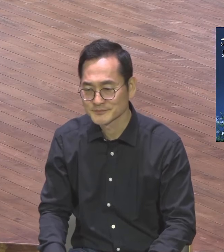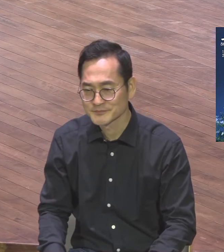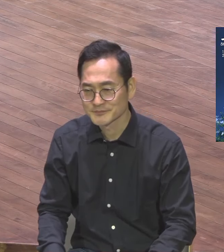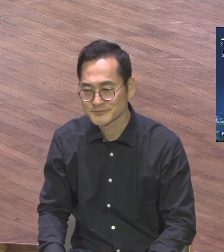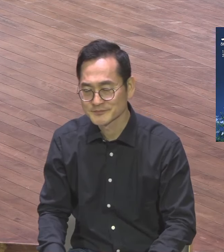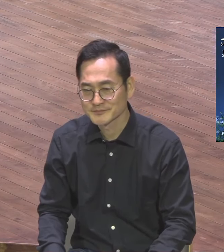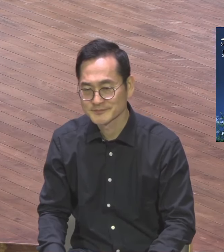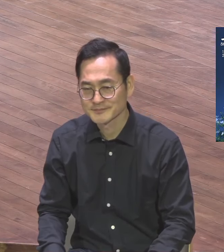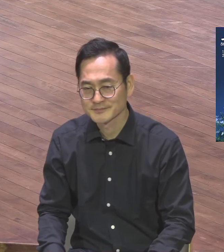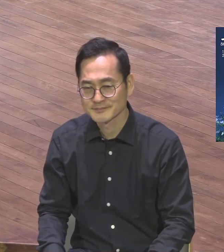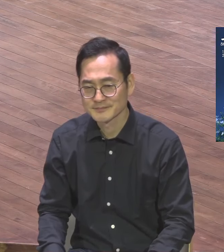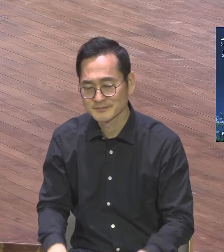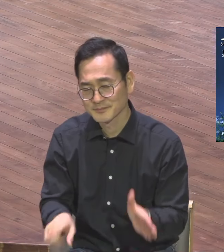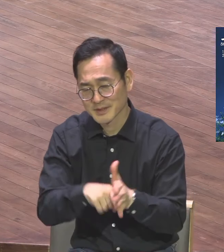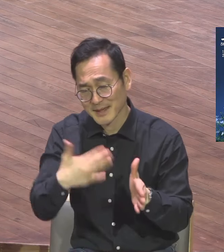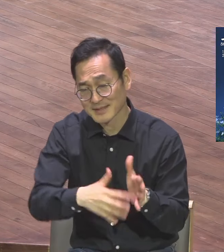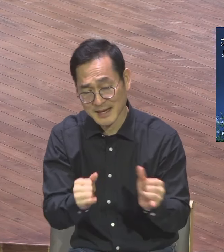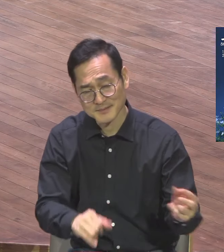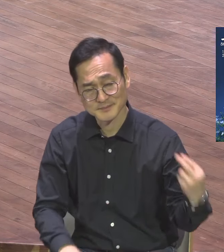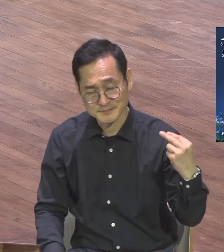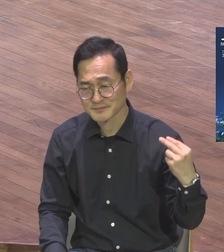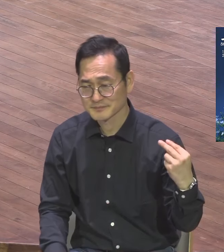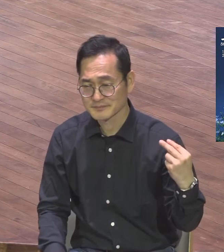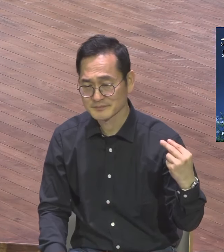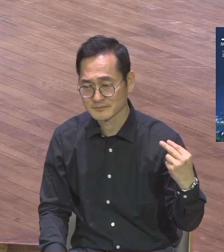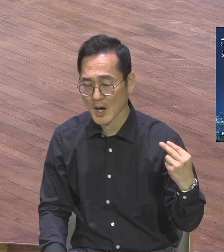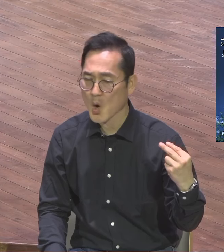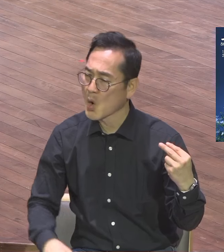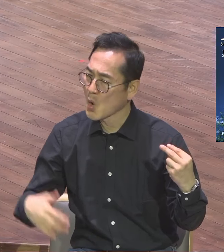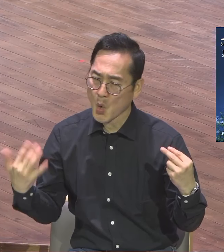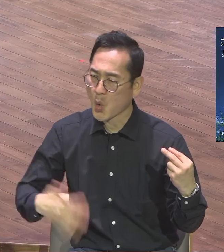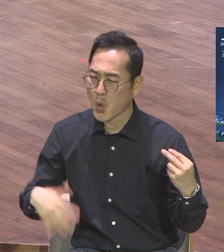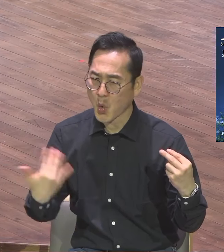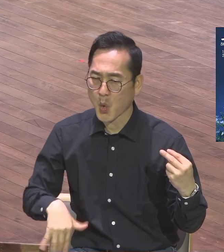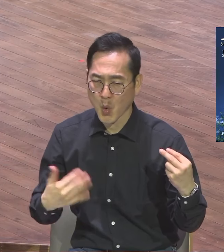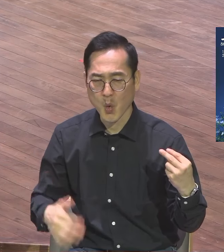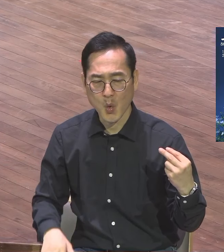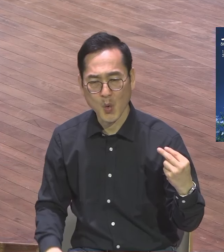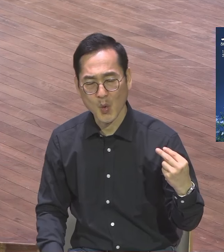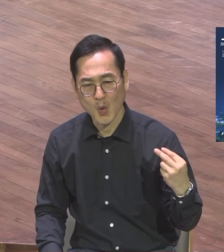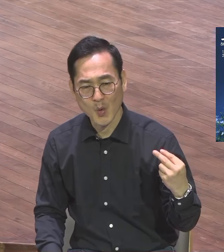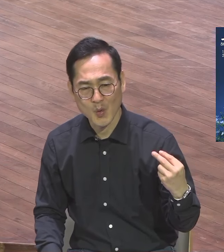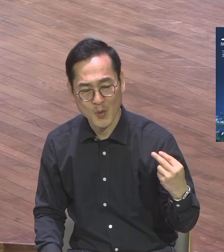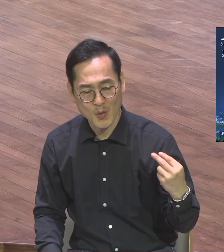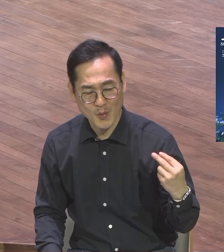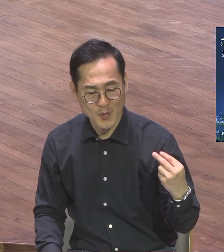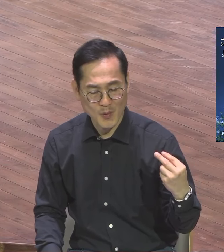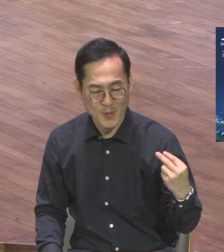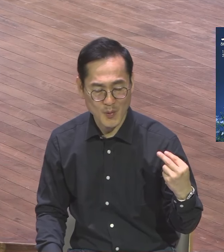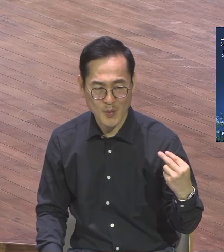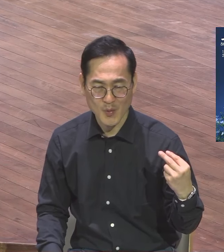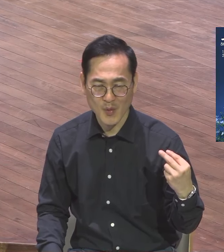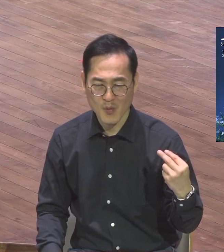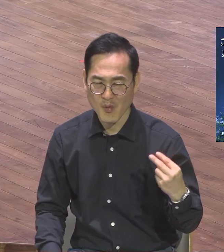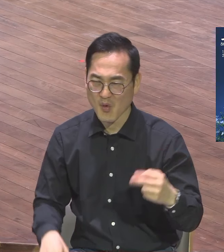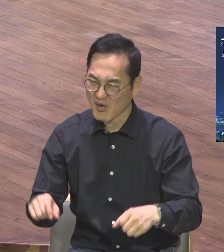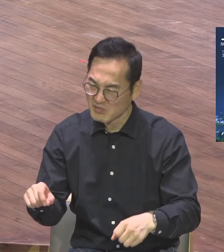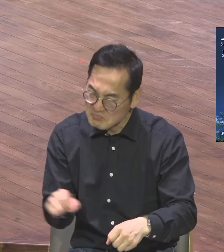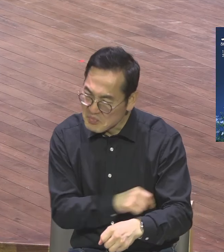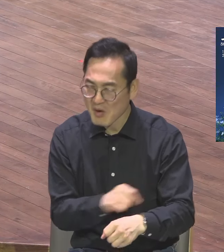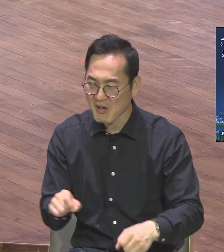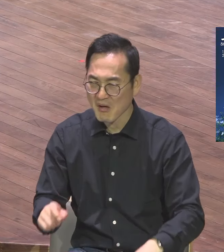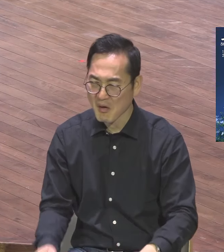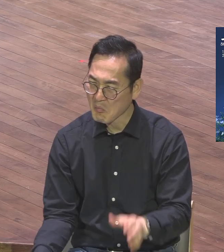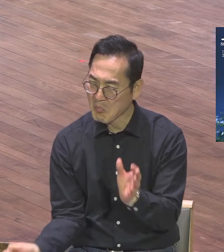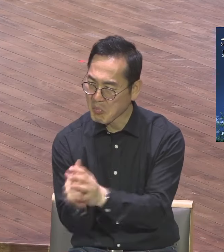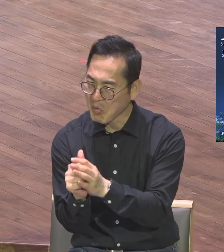불신자가 볼 때요. 야, 저 사장은, 저 사람은 다르구나.